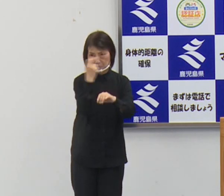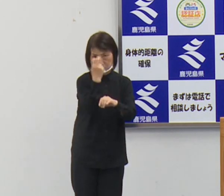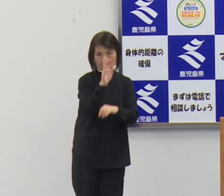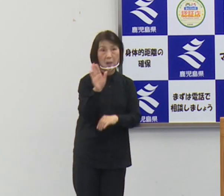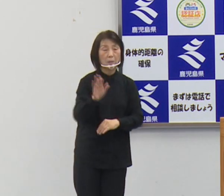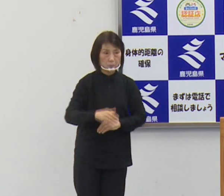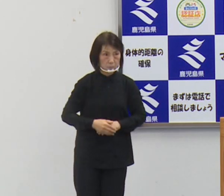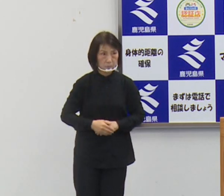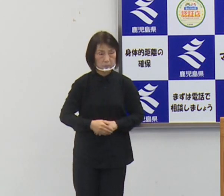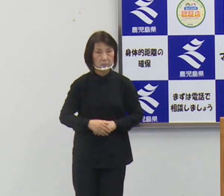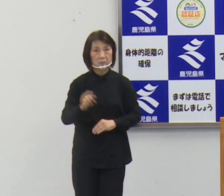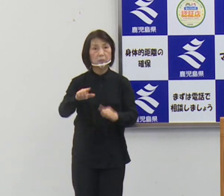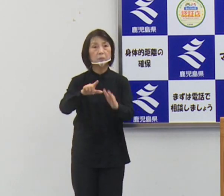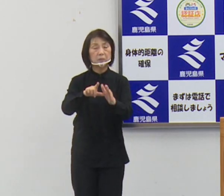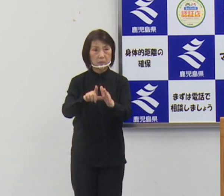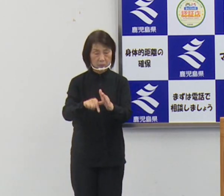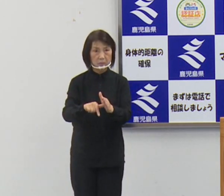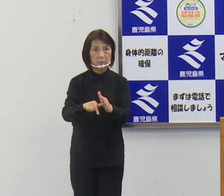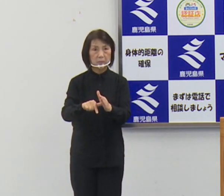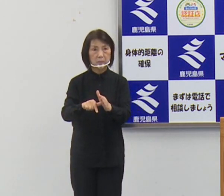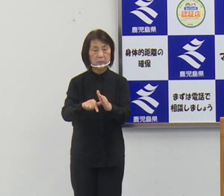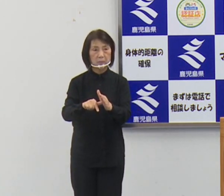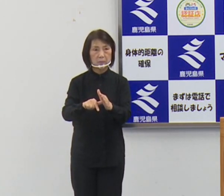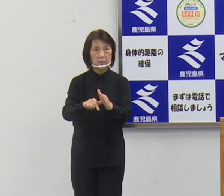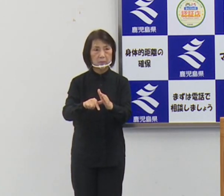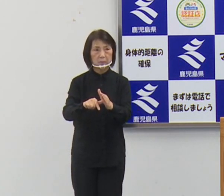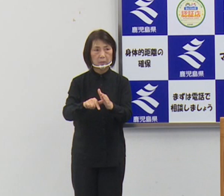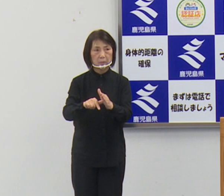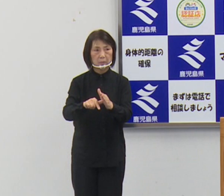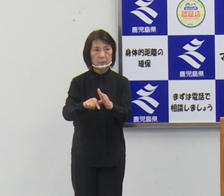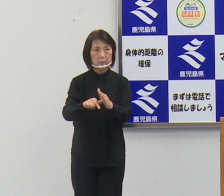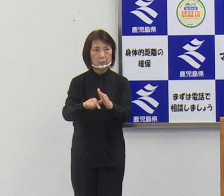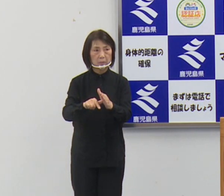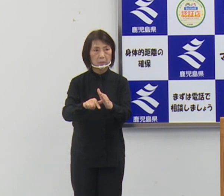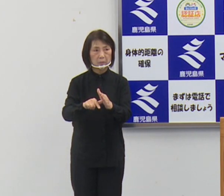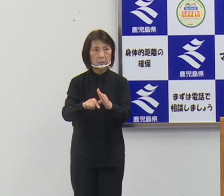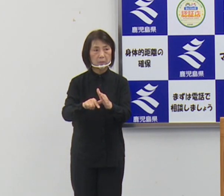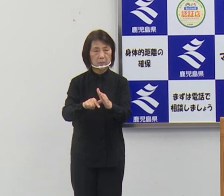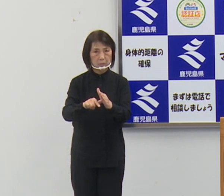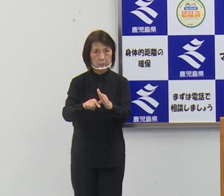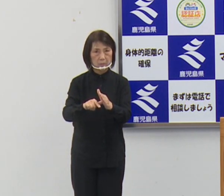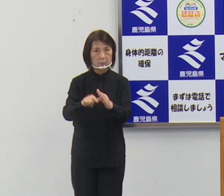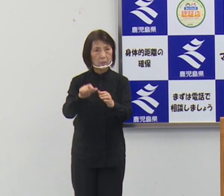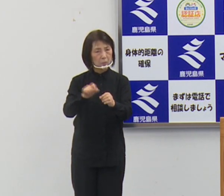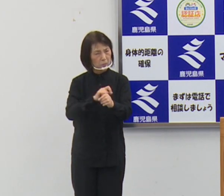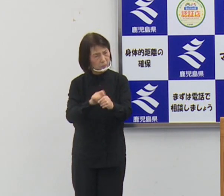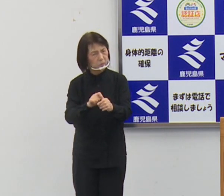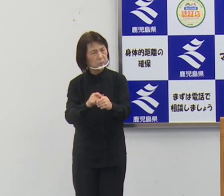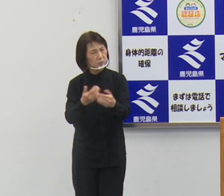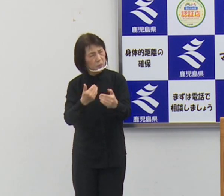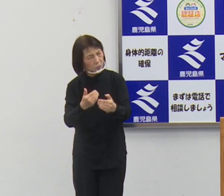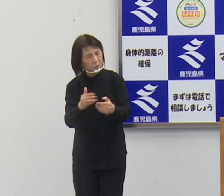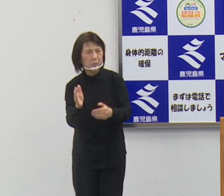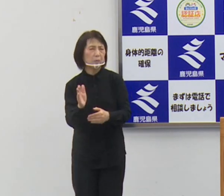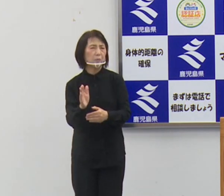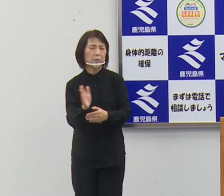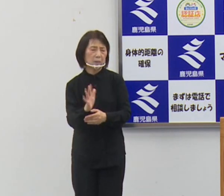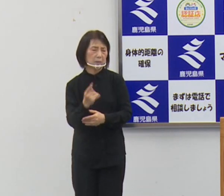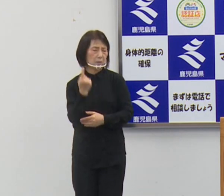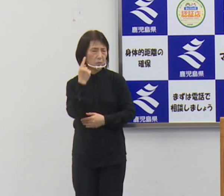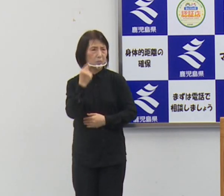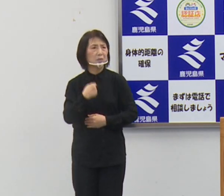ので、その時点においてはですね、特段何かが問題があったということではないというふうに承知をしておりますけれども